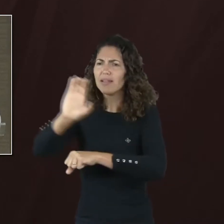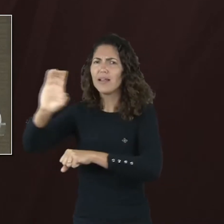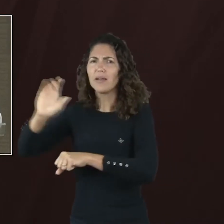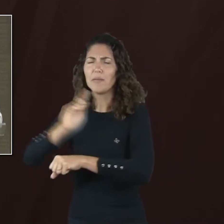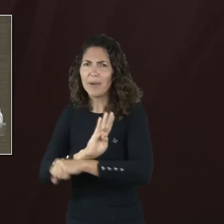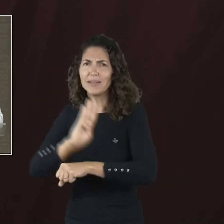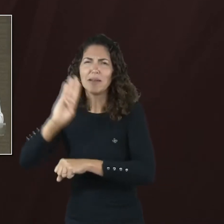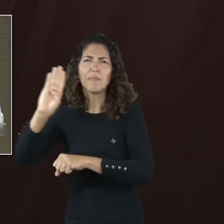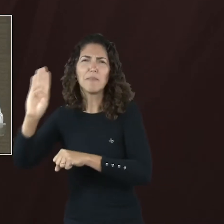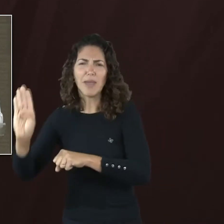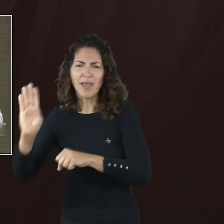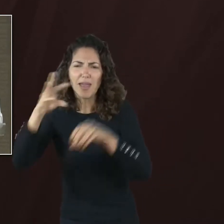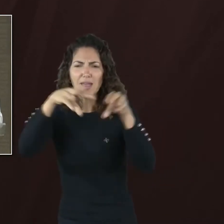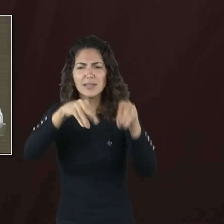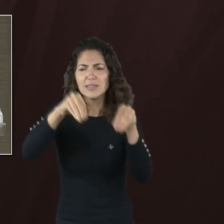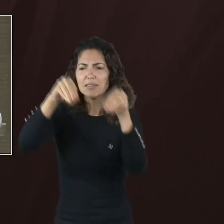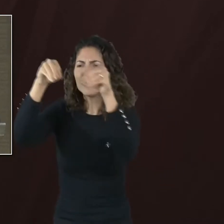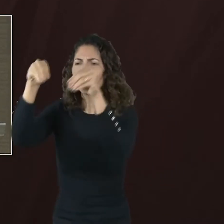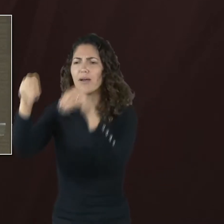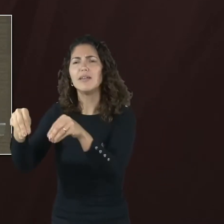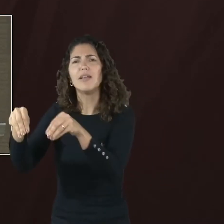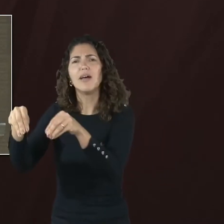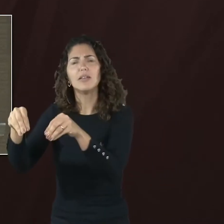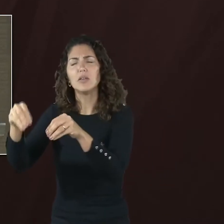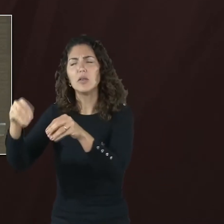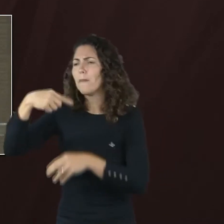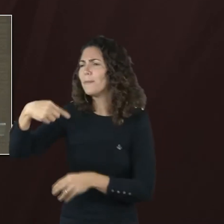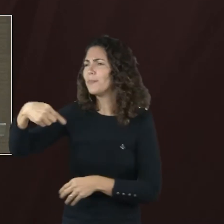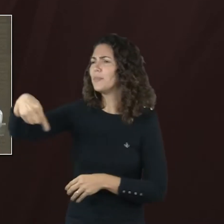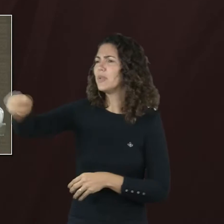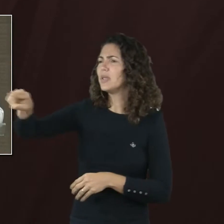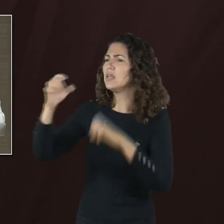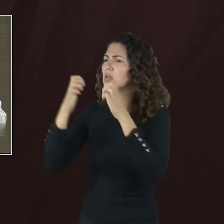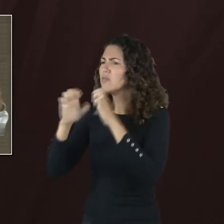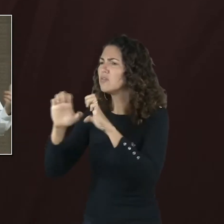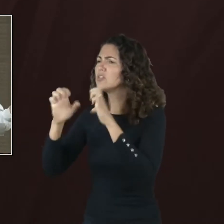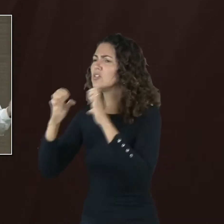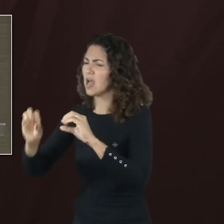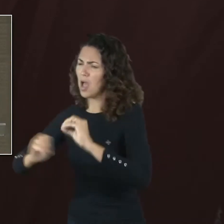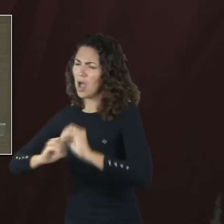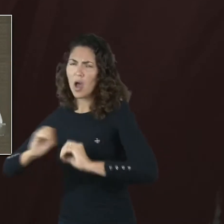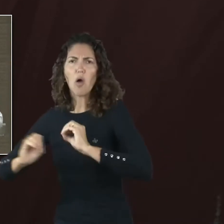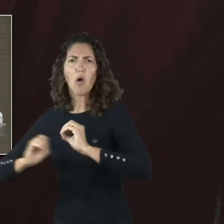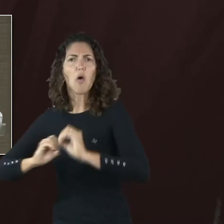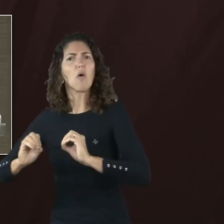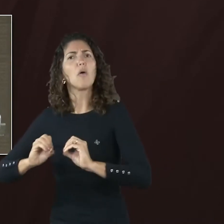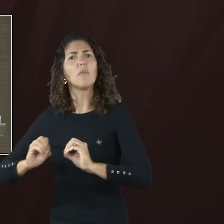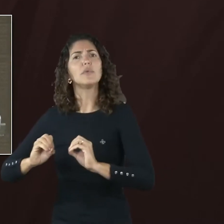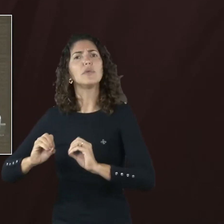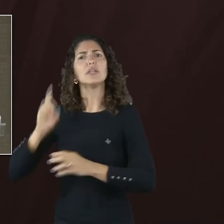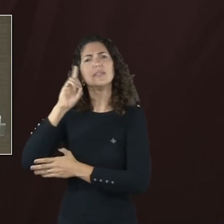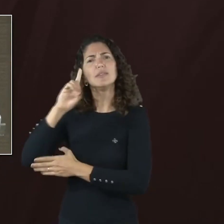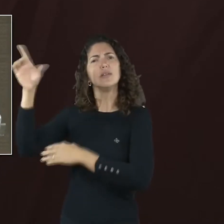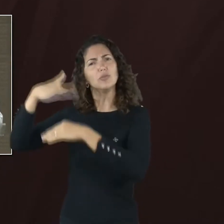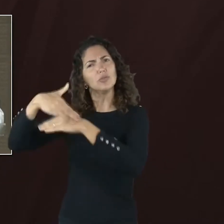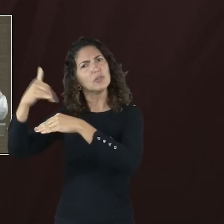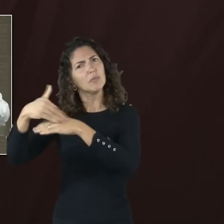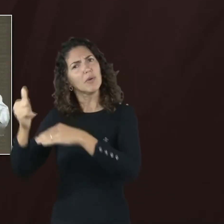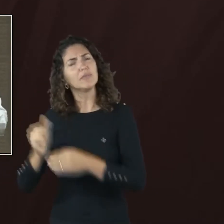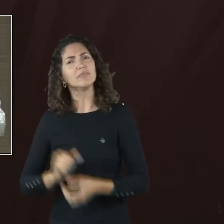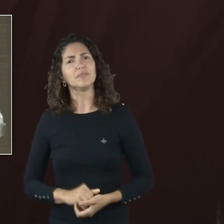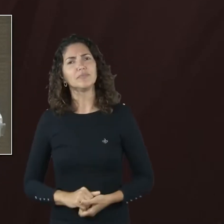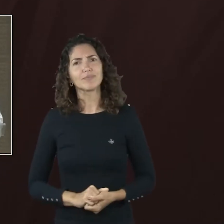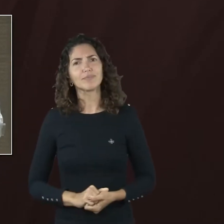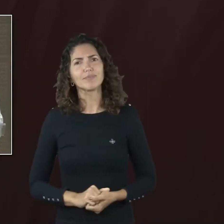ecoou, houve uma confirmação imediata no coração dos 5. Irmãos, é